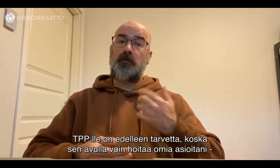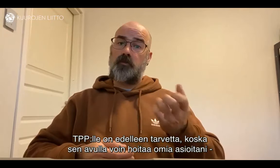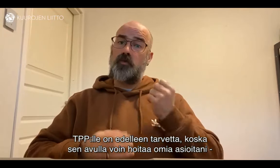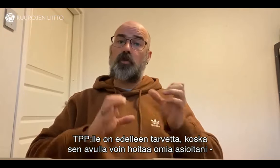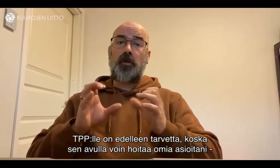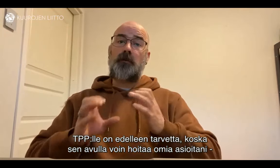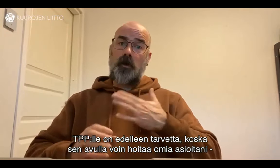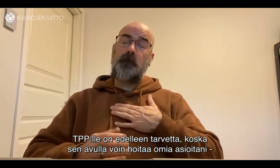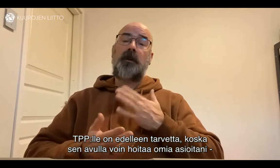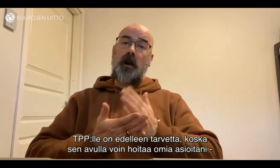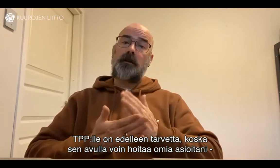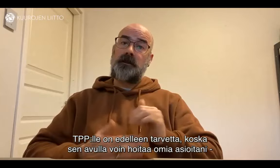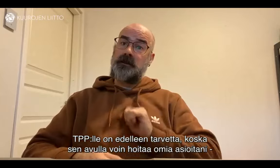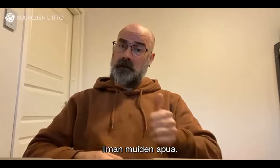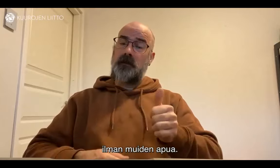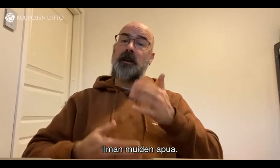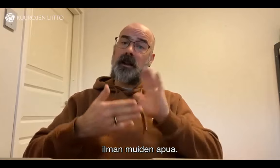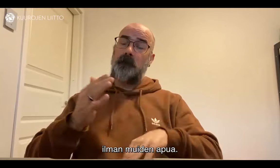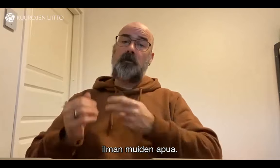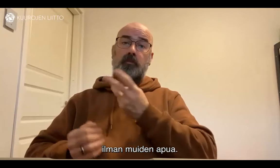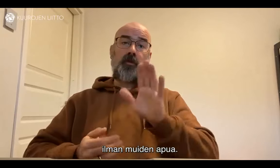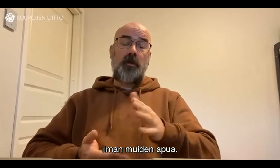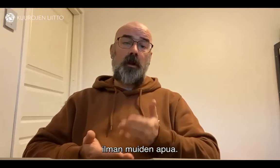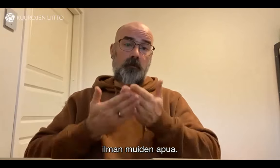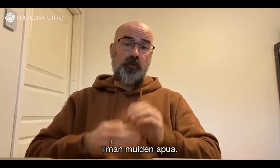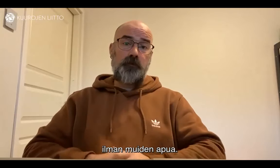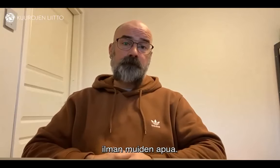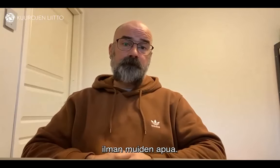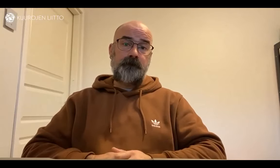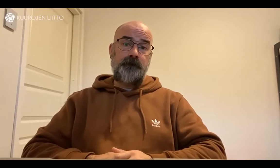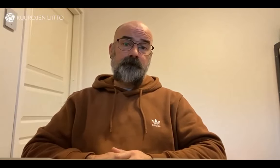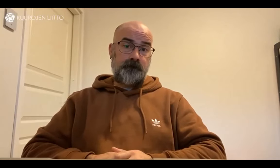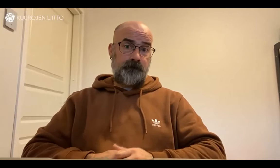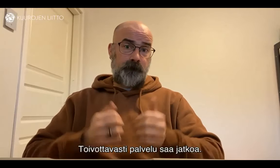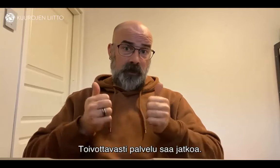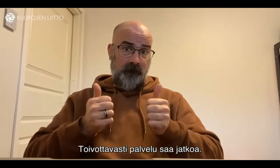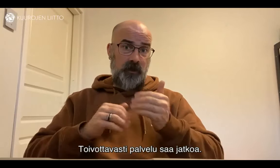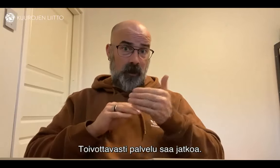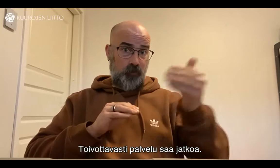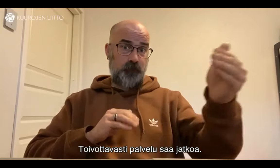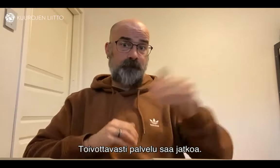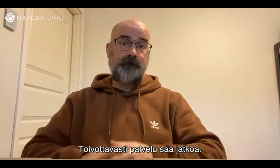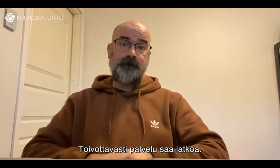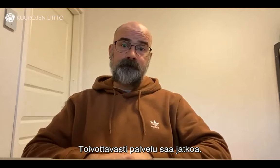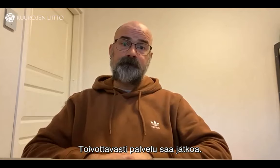TPP:lle on edelleen tarvetta, koska sen avulla voin hoitaa omia asioitani ilman muiden apua.